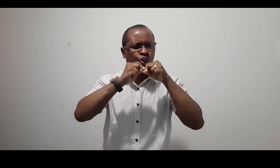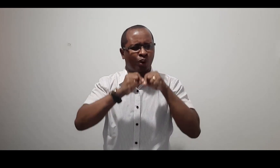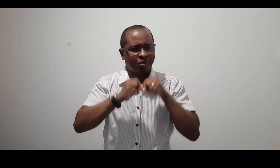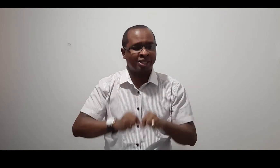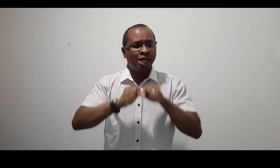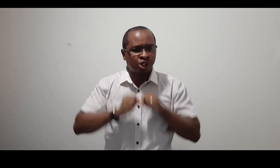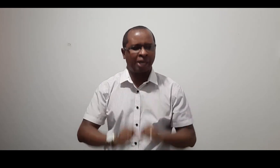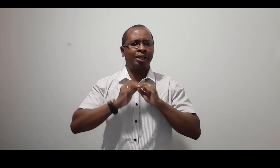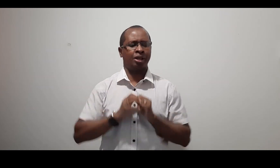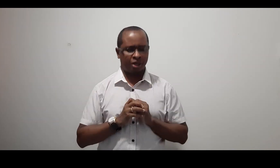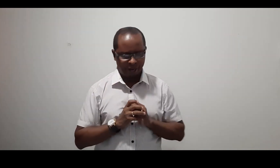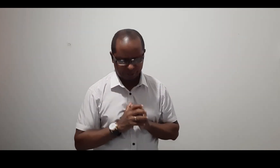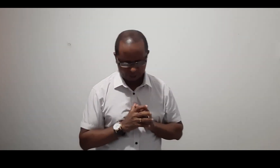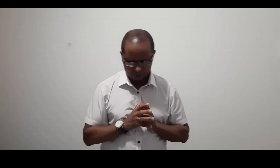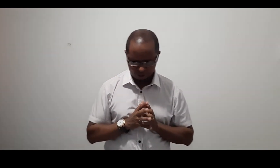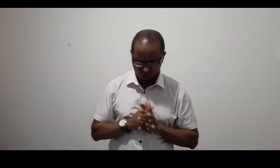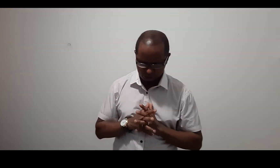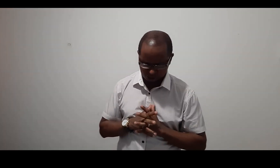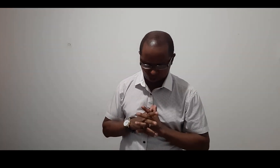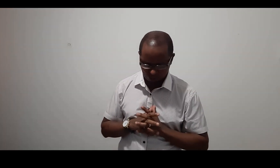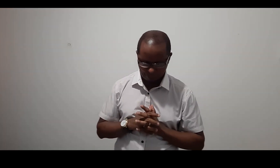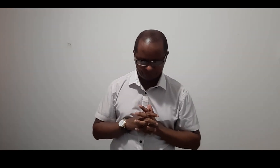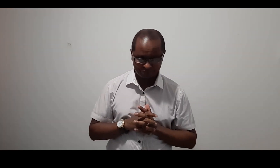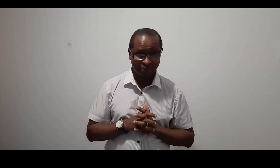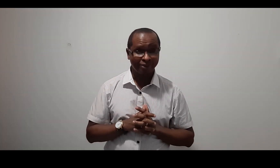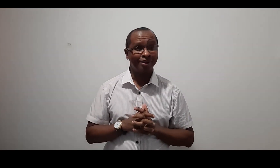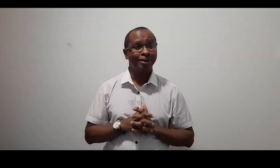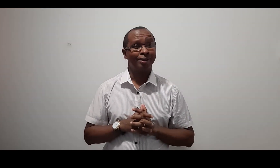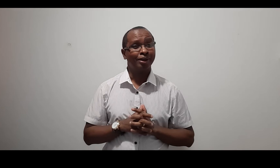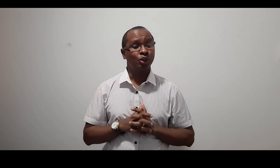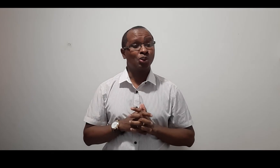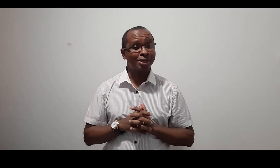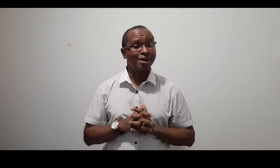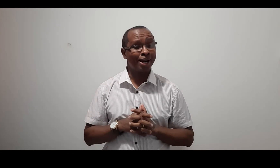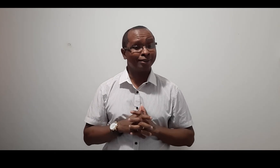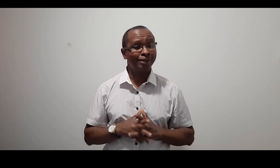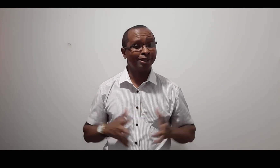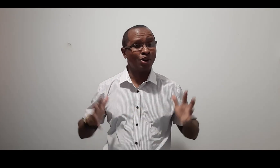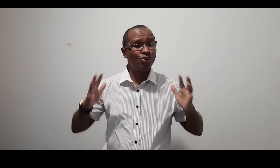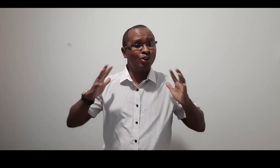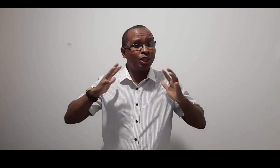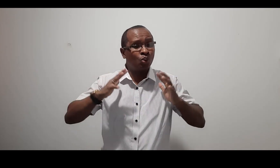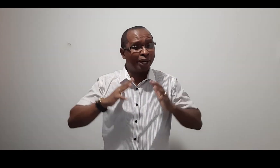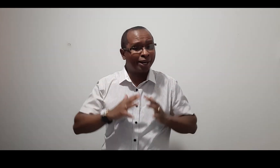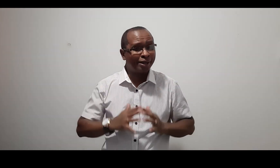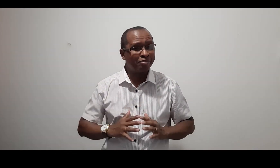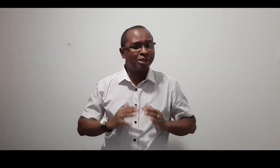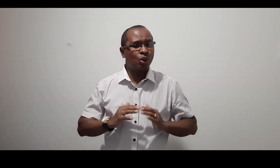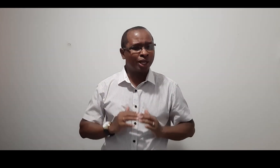torotoro Andriamanitra. Zay le tenaAndriamanitra novakisikeo. Noho izany raha tianao no toeran'Andriamanitra ao